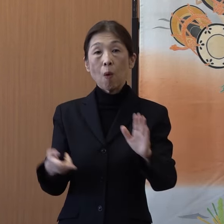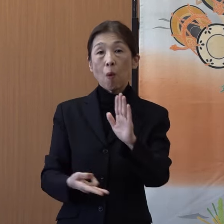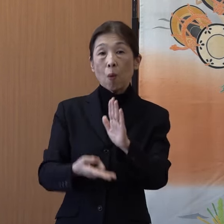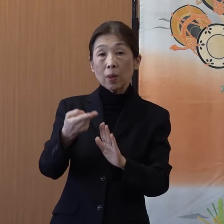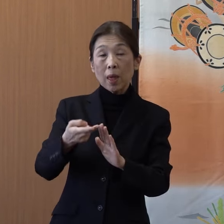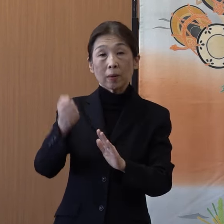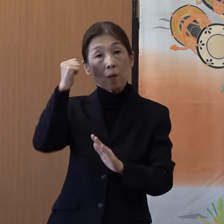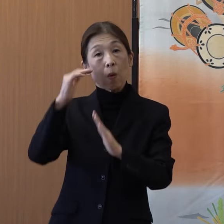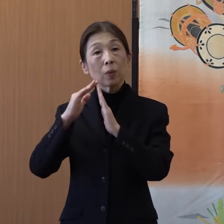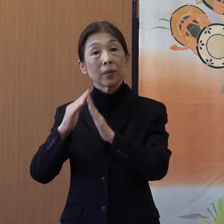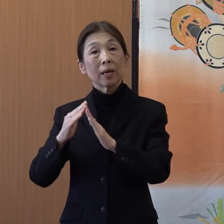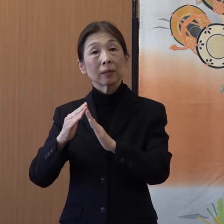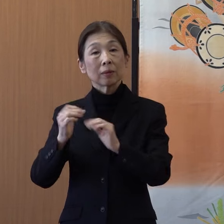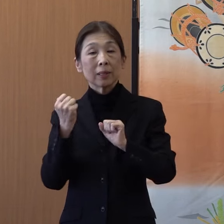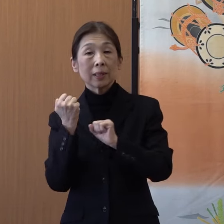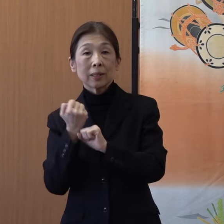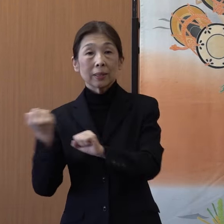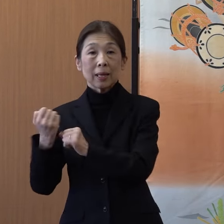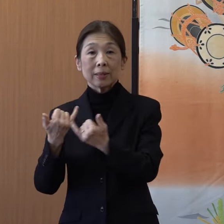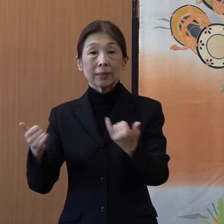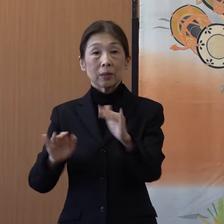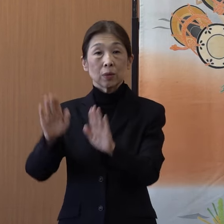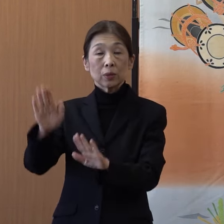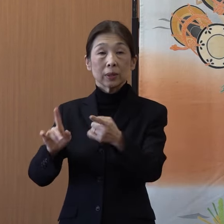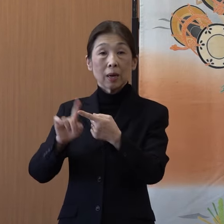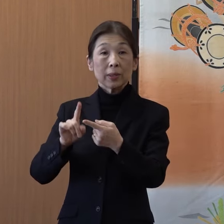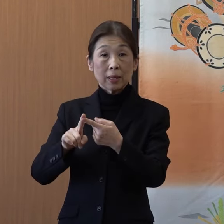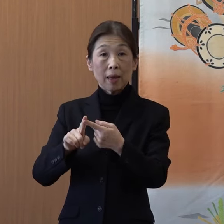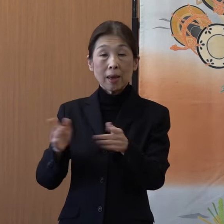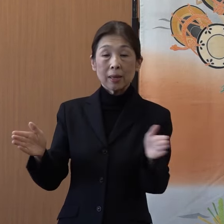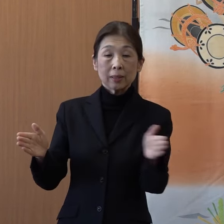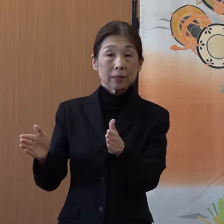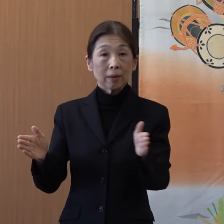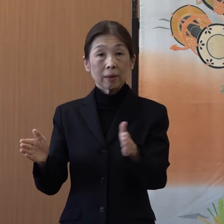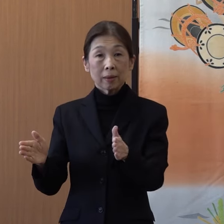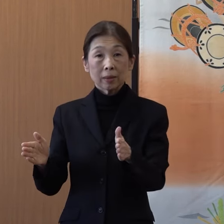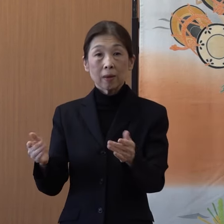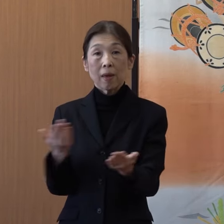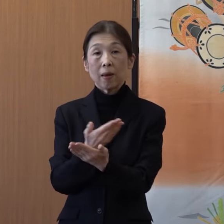者の状況により期間変更を検討いたします。